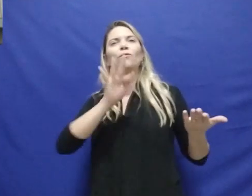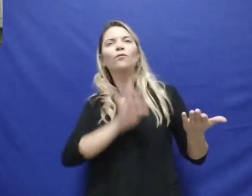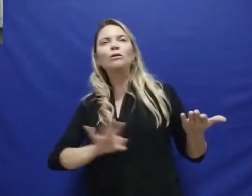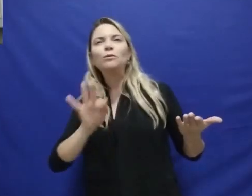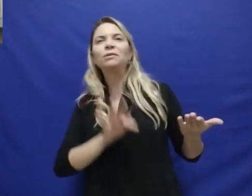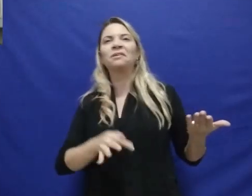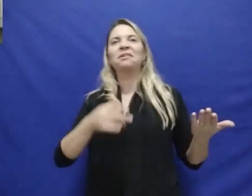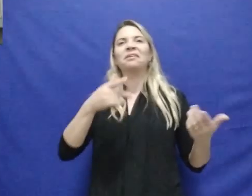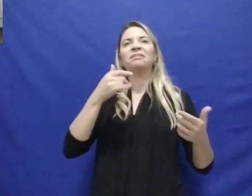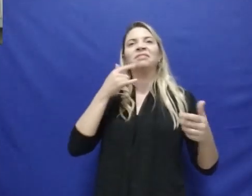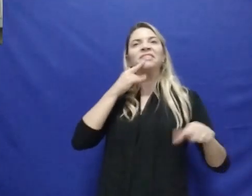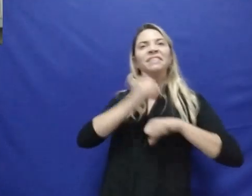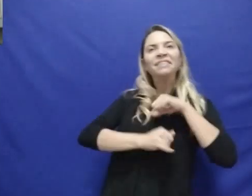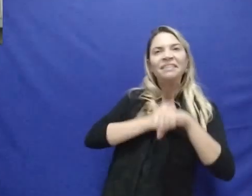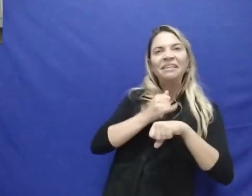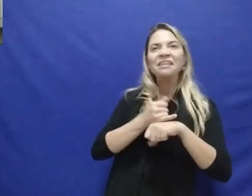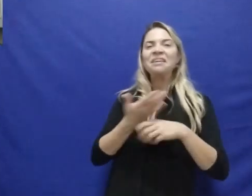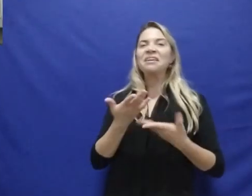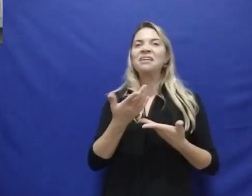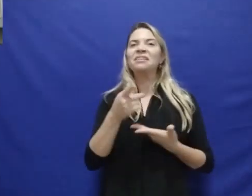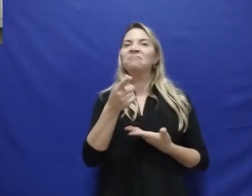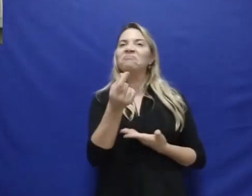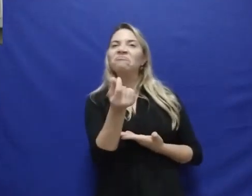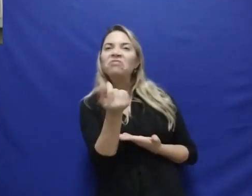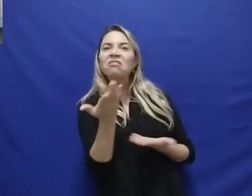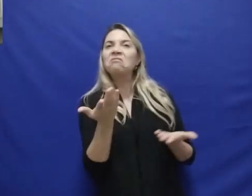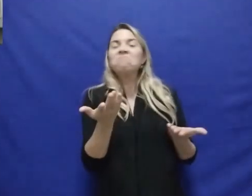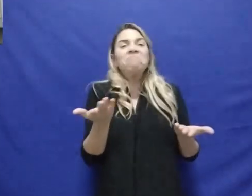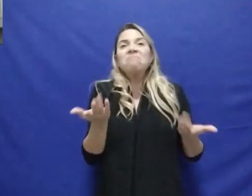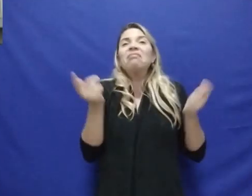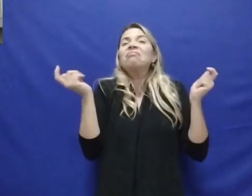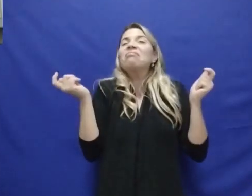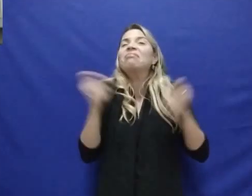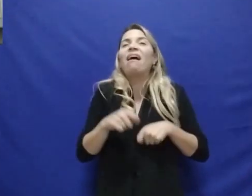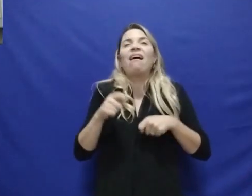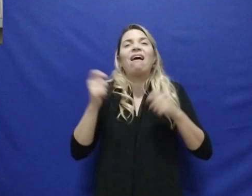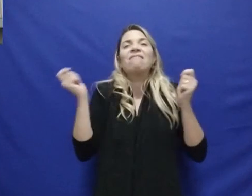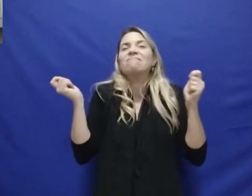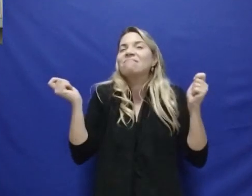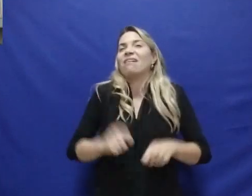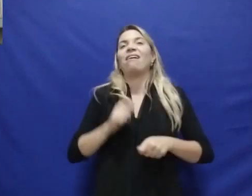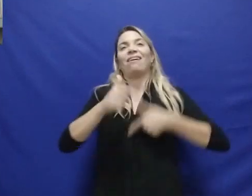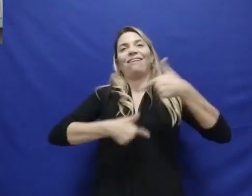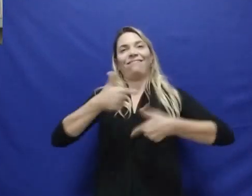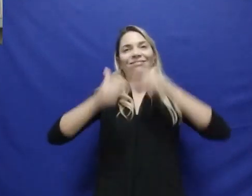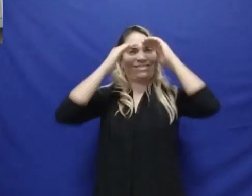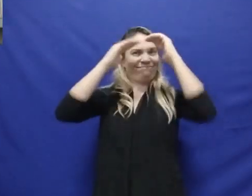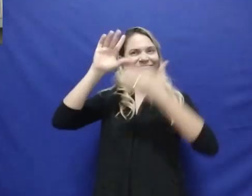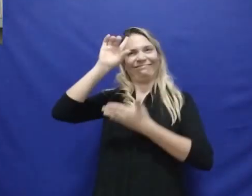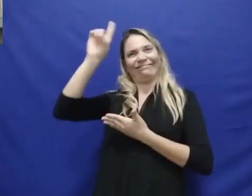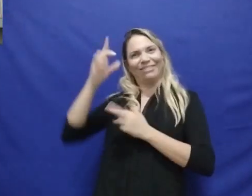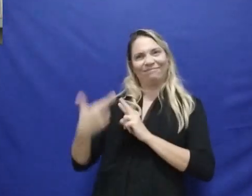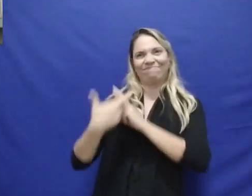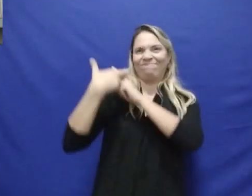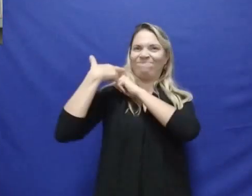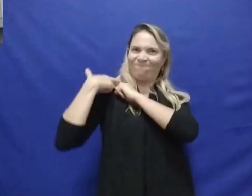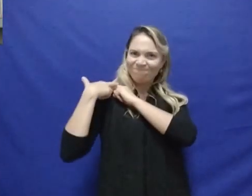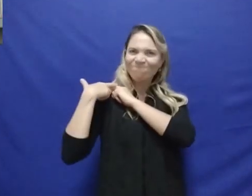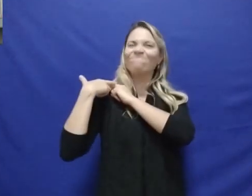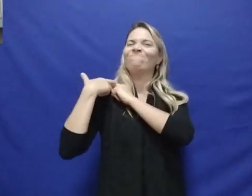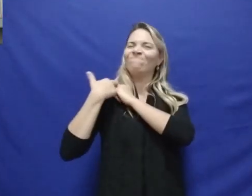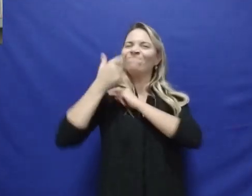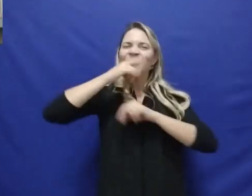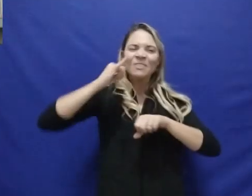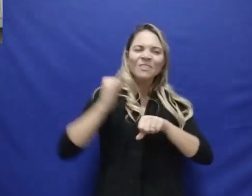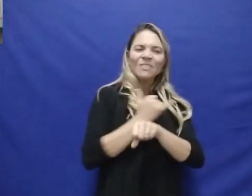verdade. Pregue-a e deixe que o Espírito Santo faça a obra que somente ele pode fazer. que é iluminar mentes